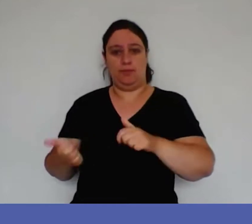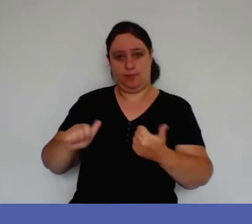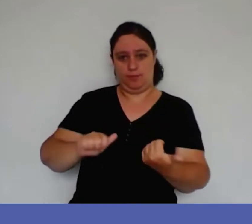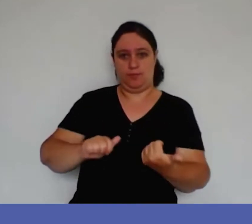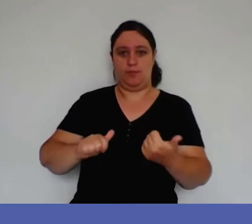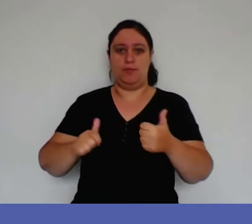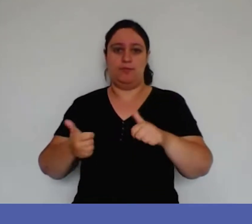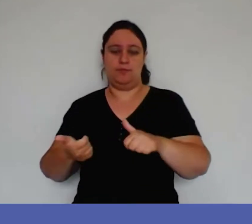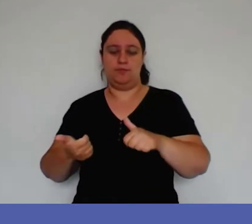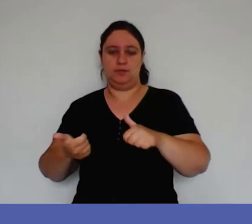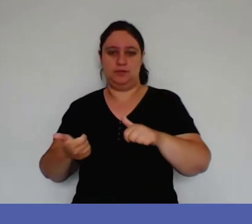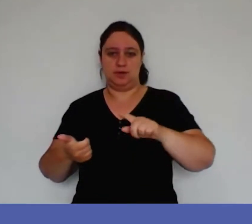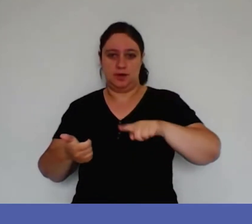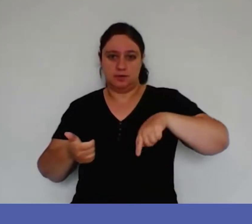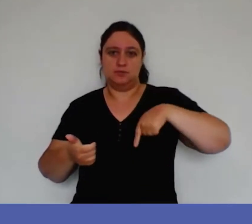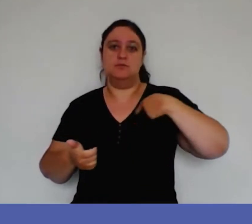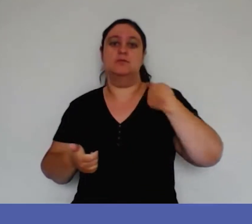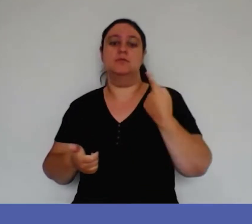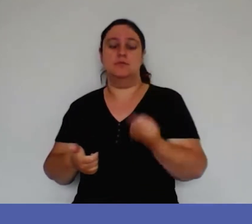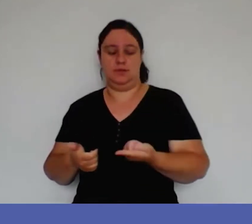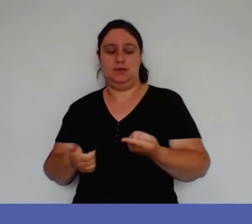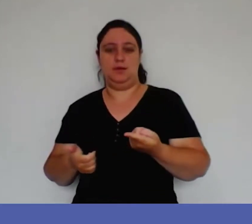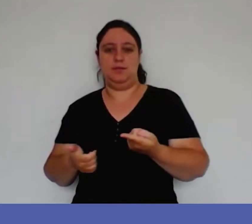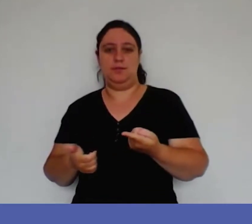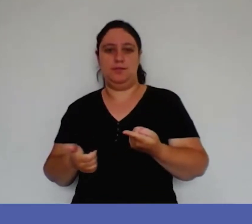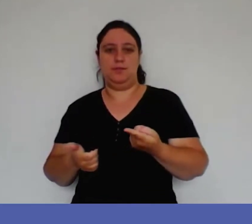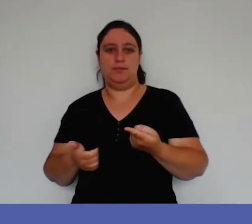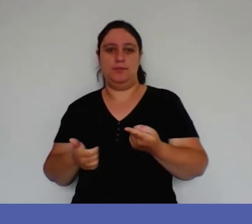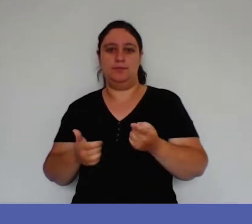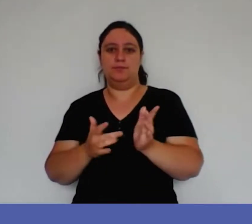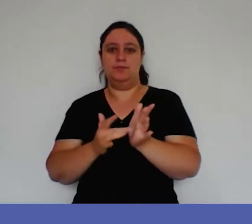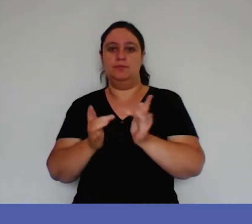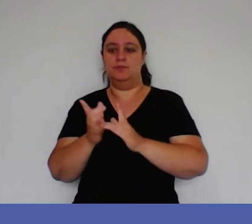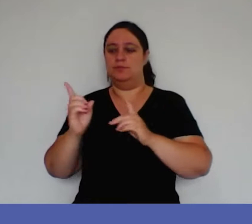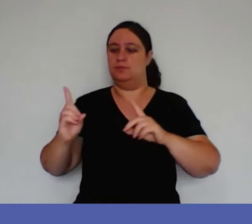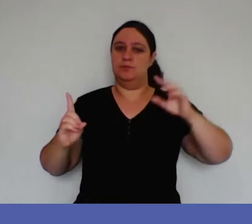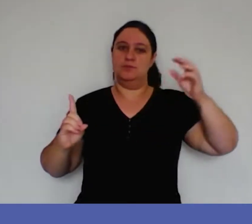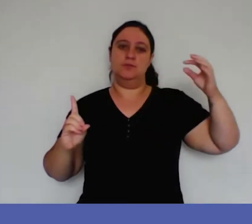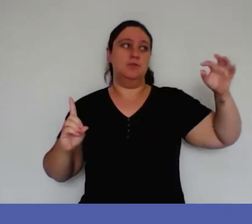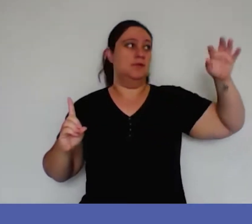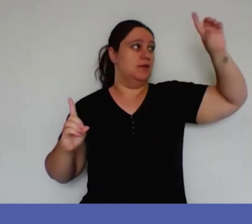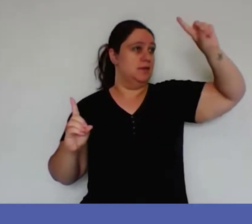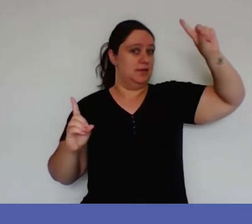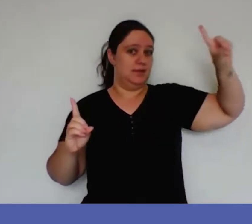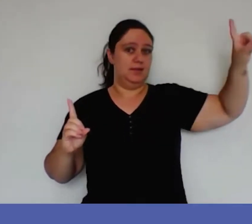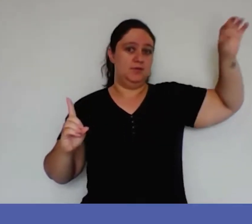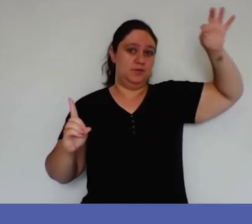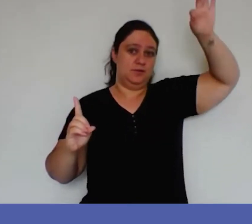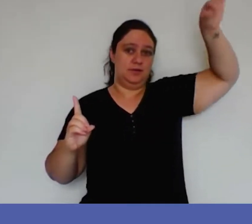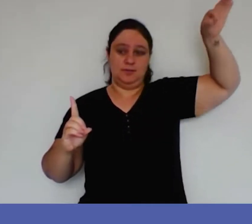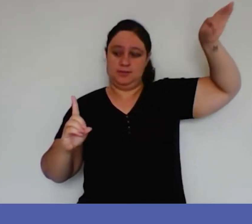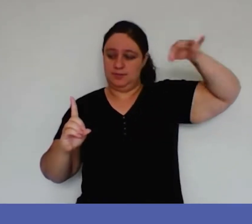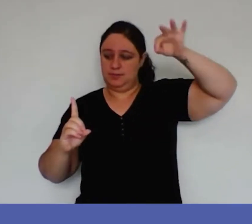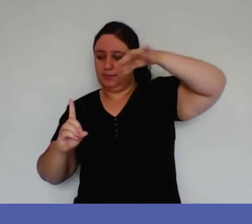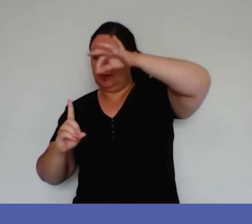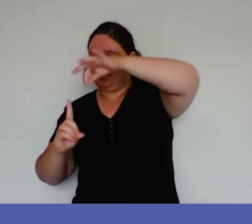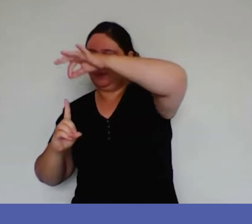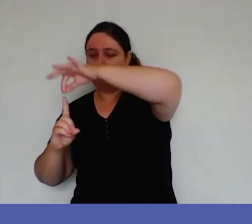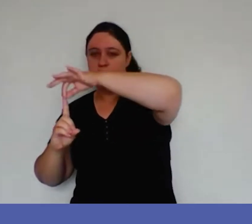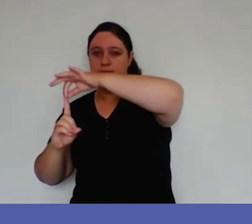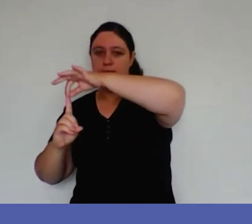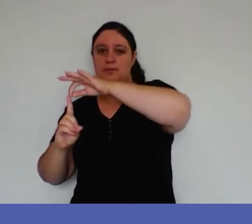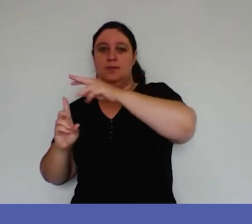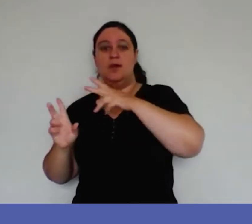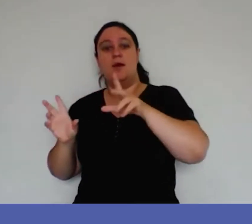ali o Espírito de Deus desceu sobre ele, desceu como pomba sobre ele